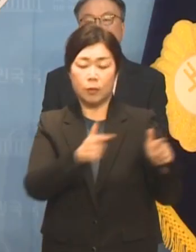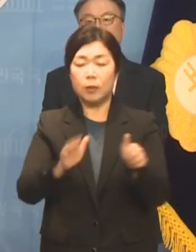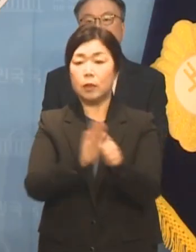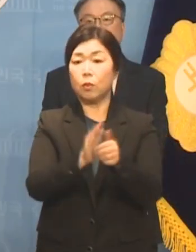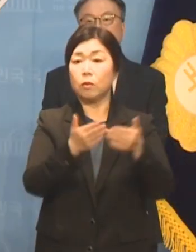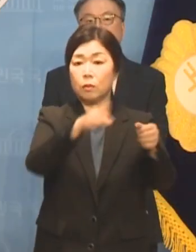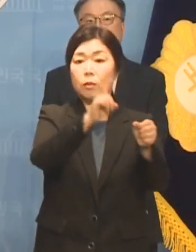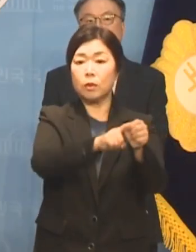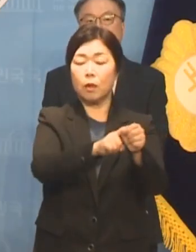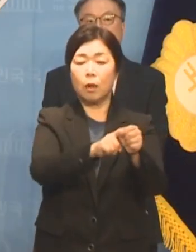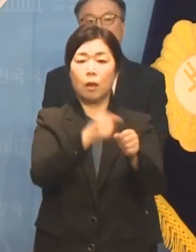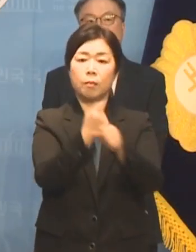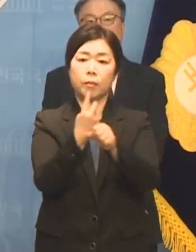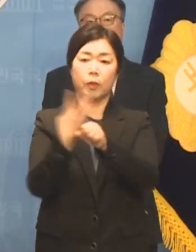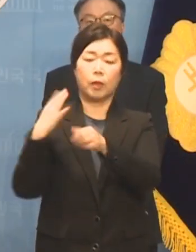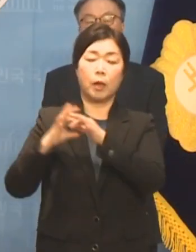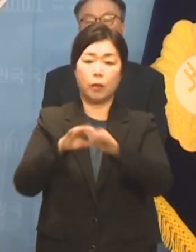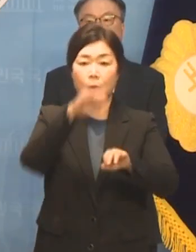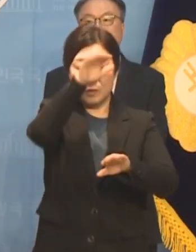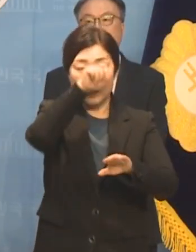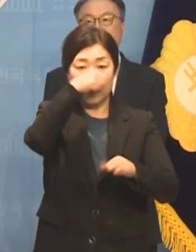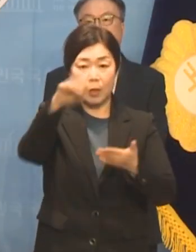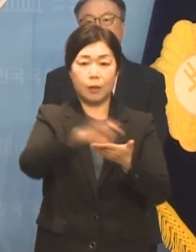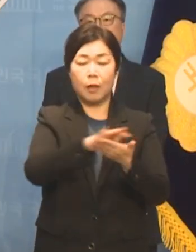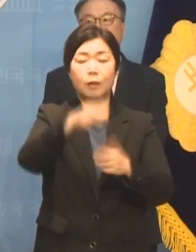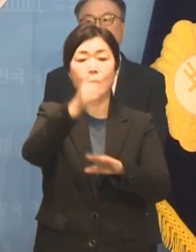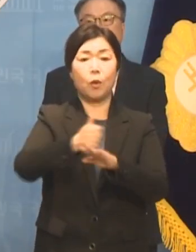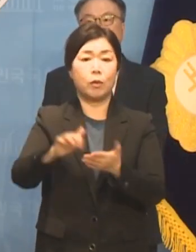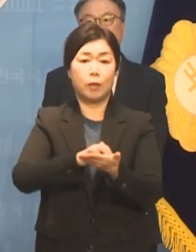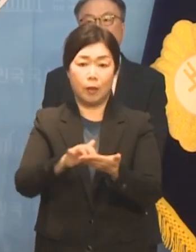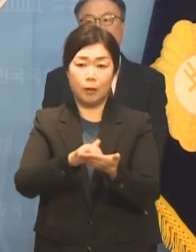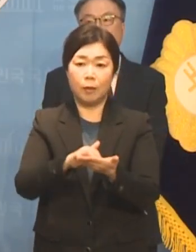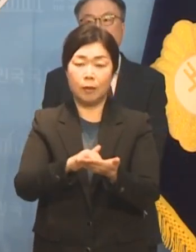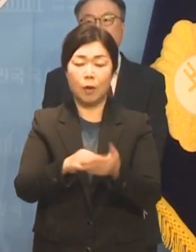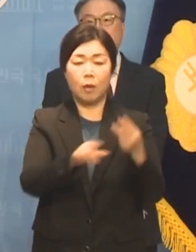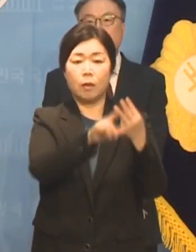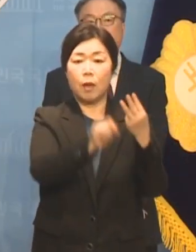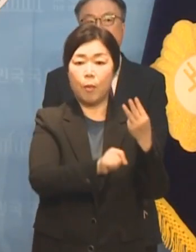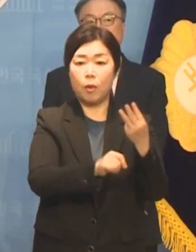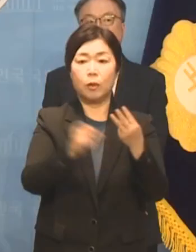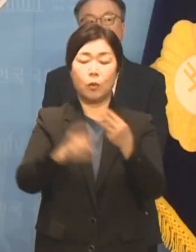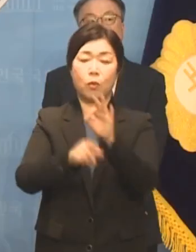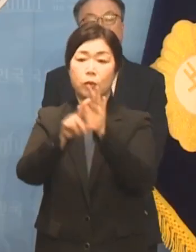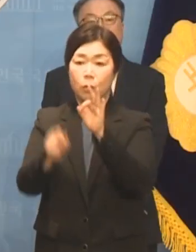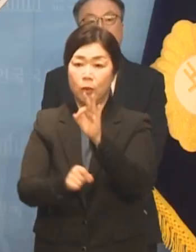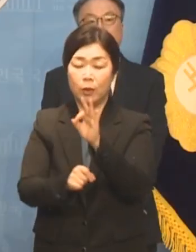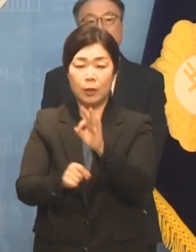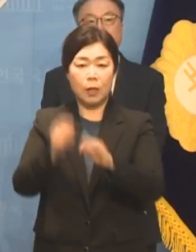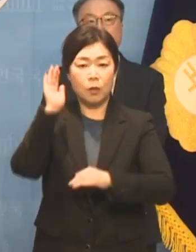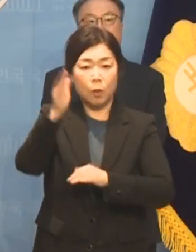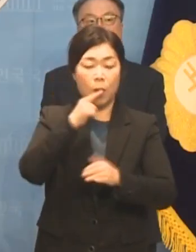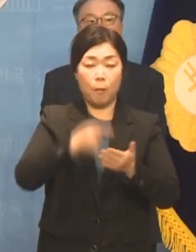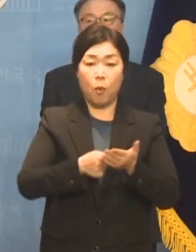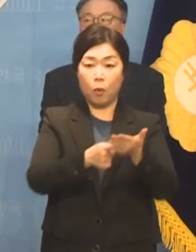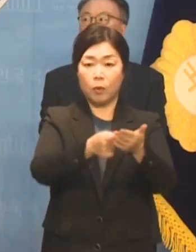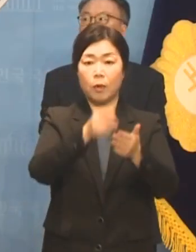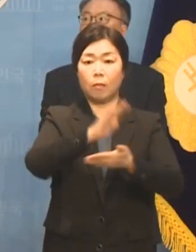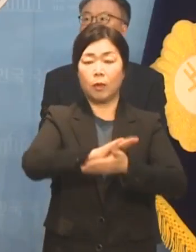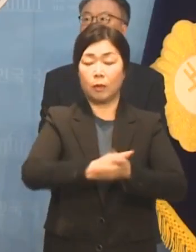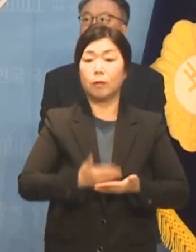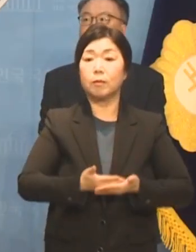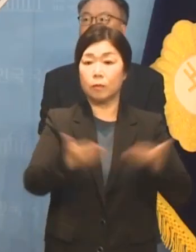지원하고자 매년 예결산 심의 일정을 고려하여 3월과 10월에 전망보고서를 발간하고